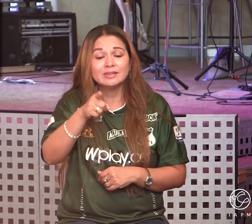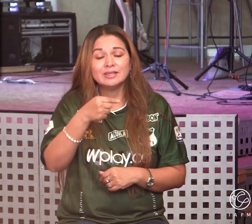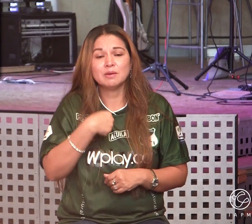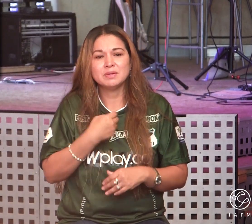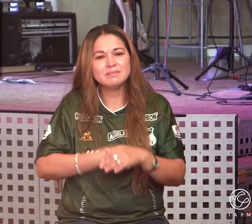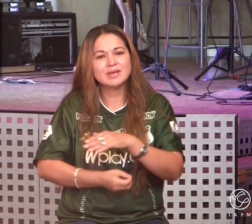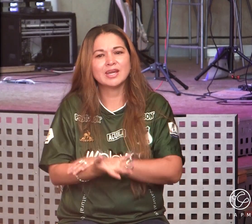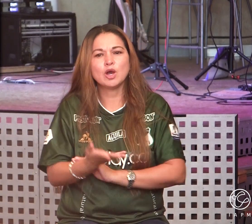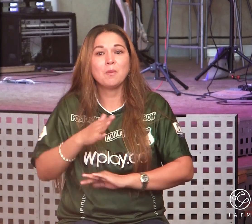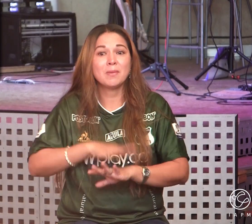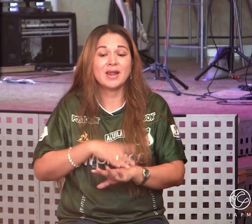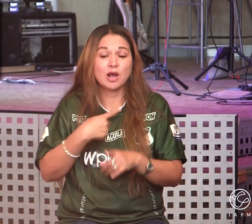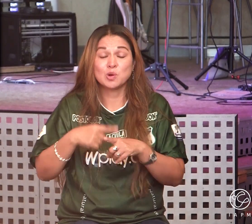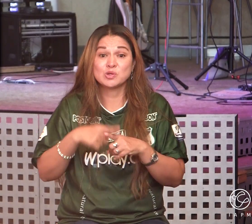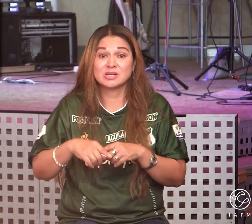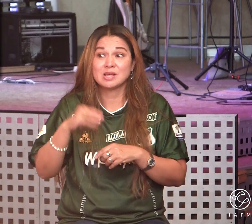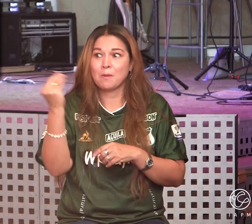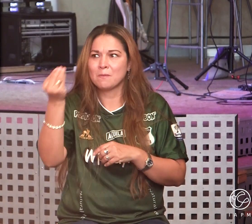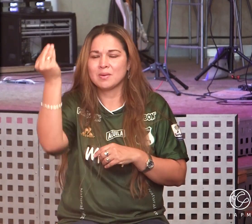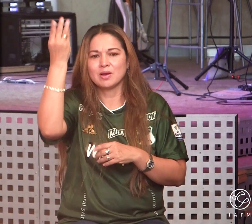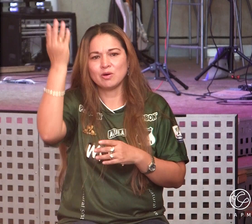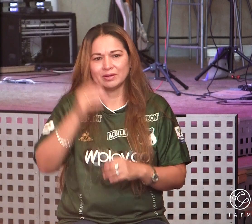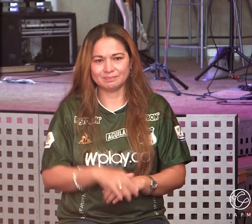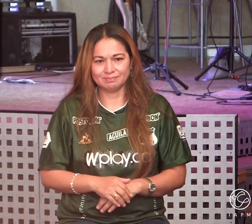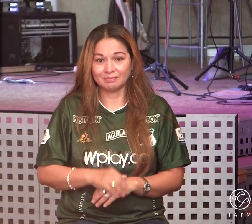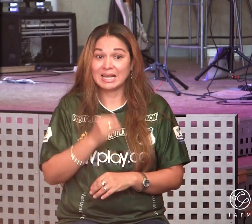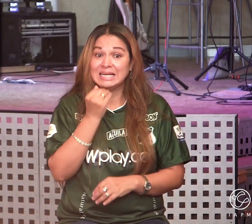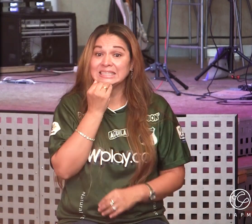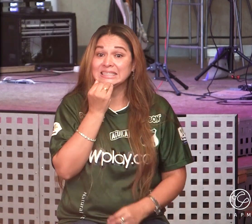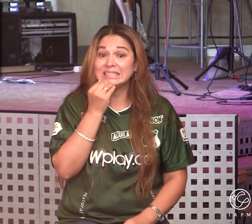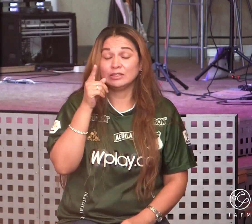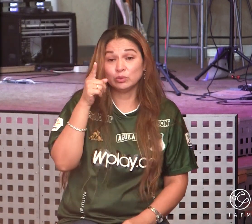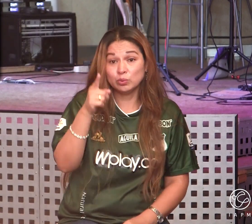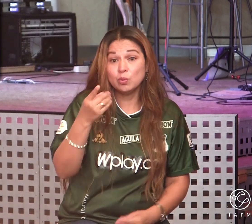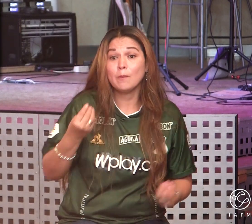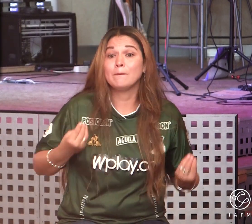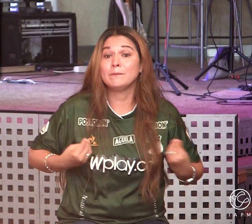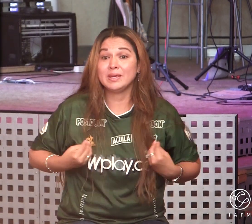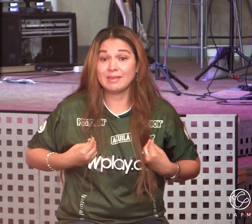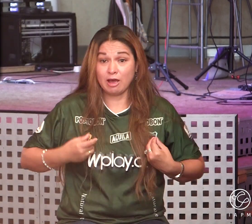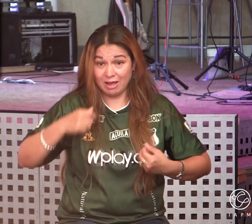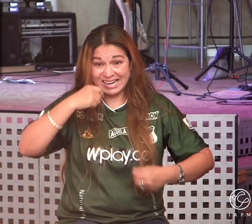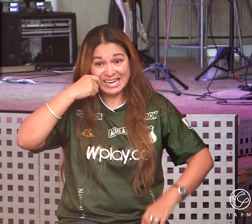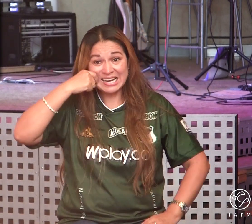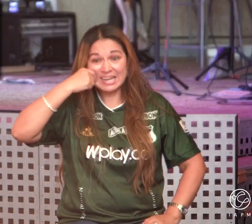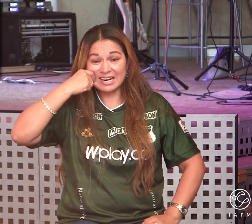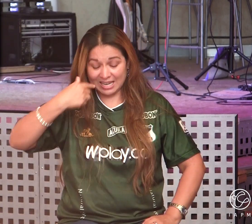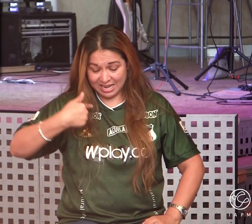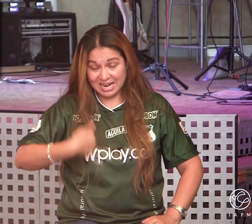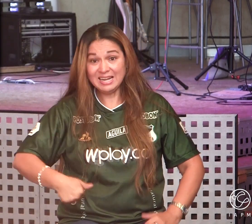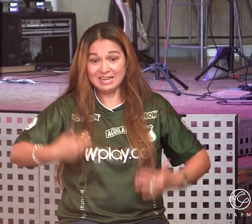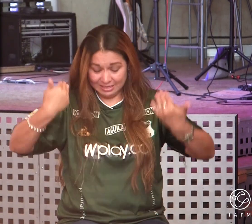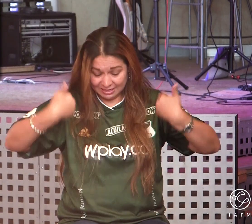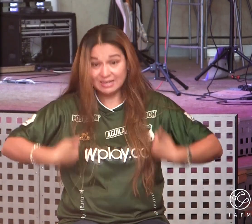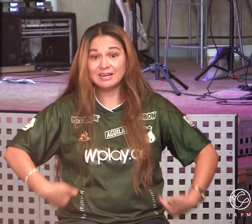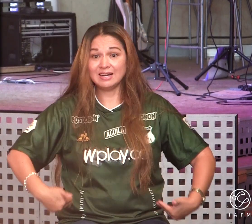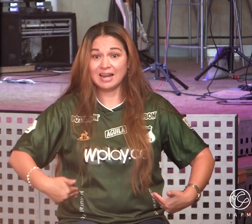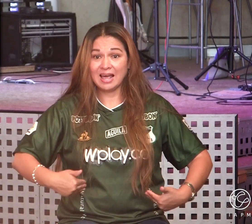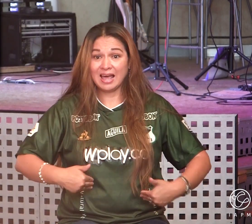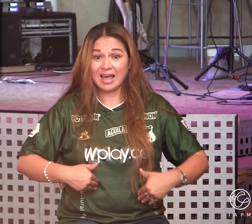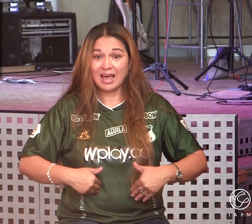premisa fue: si tú no estás creciendo a medida que pasa la vida, entonces tú simplemente te estás